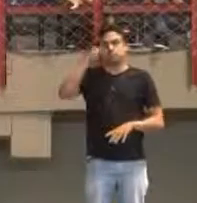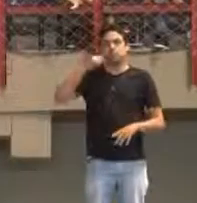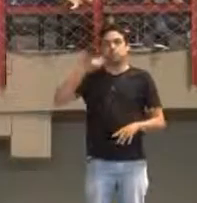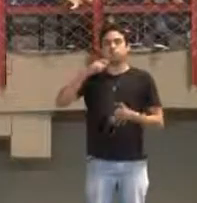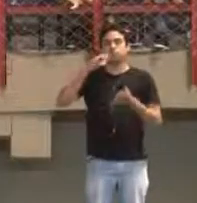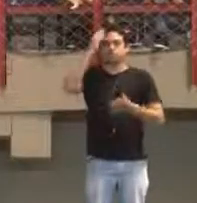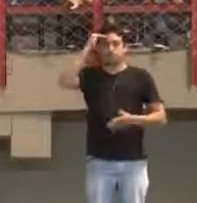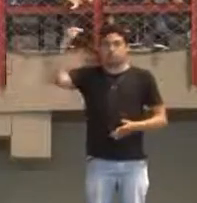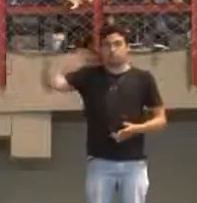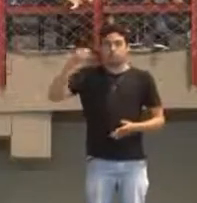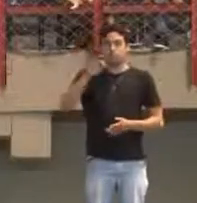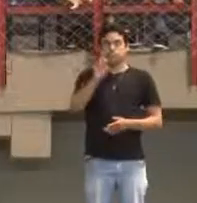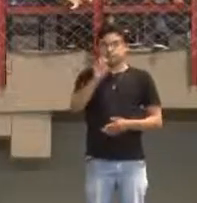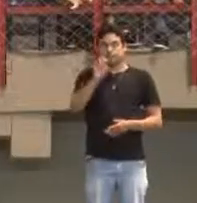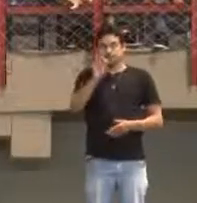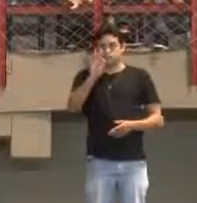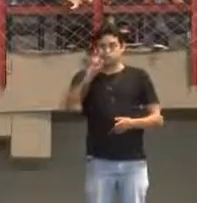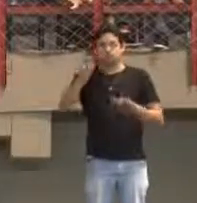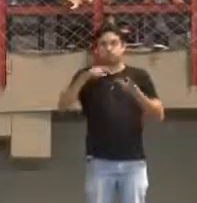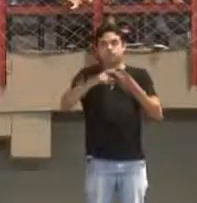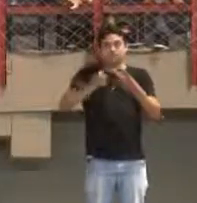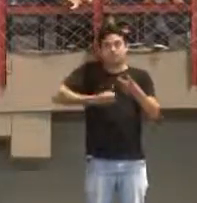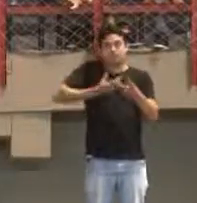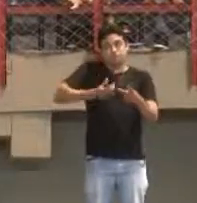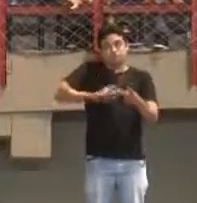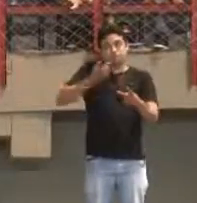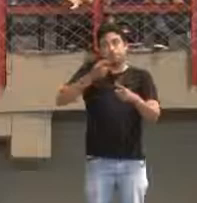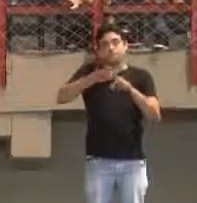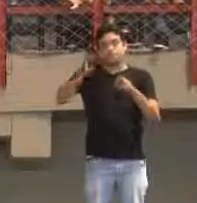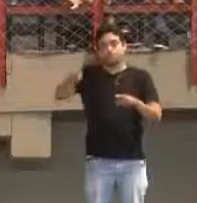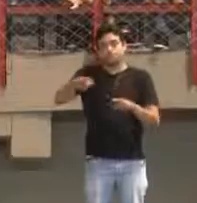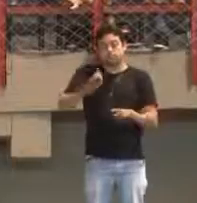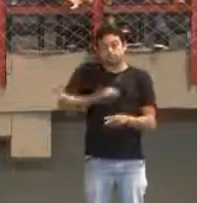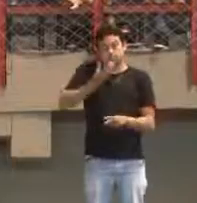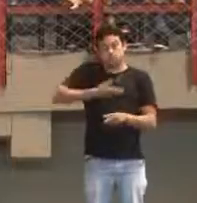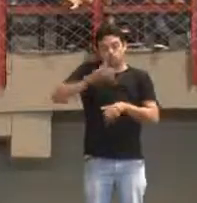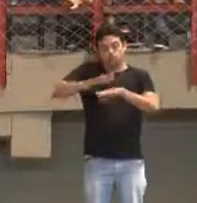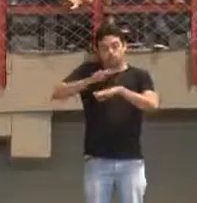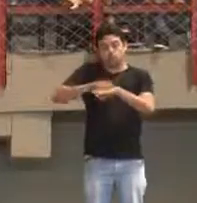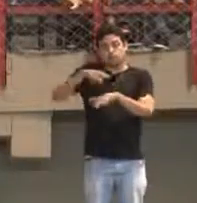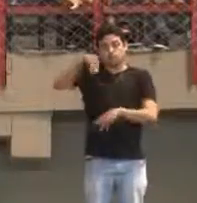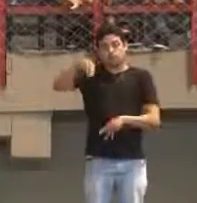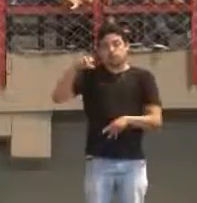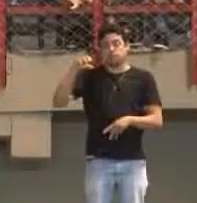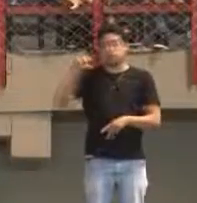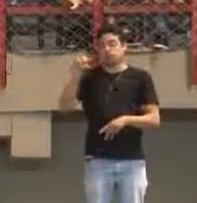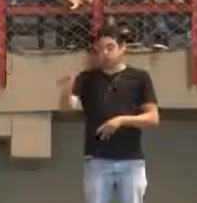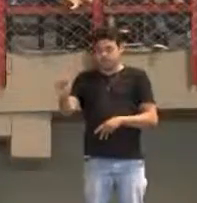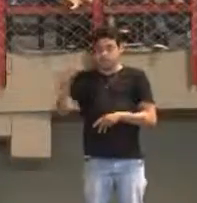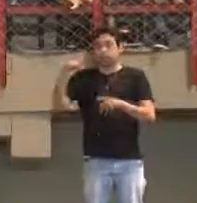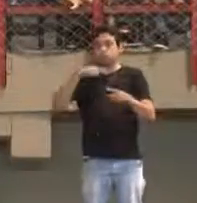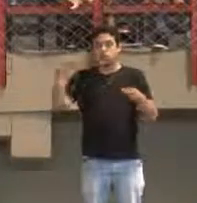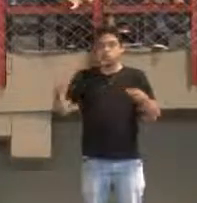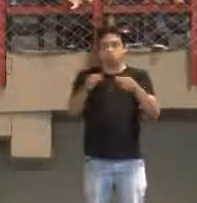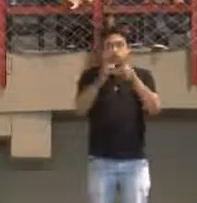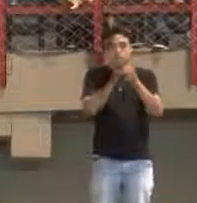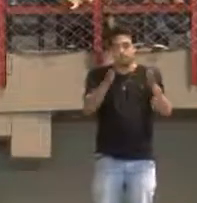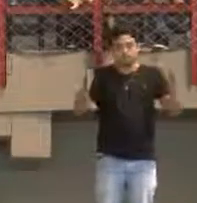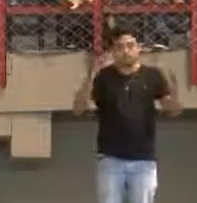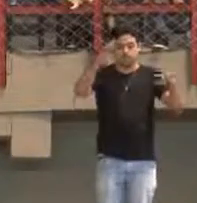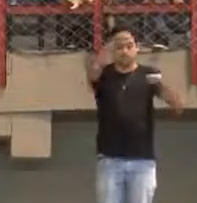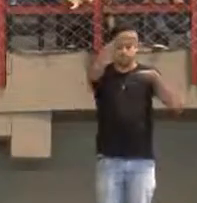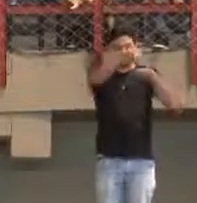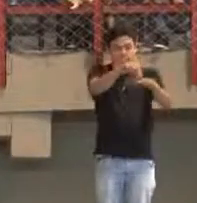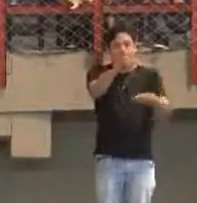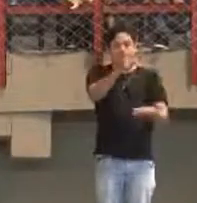e ter feito poemas os poemas de Machado de Assis eram parnasianos e